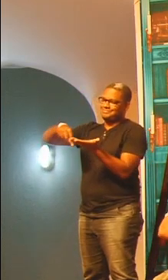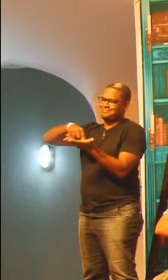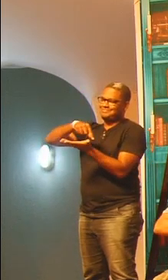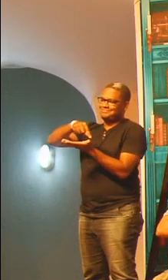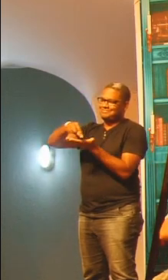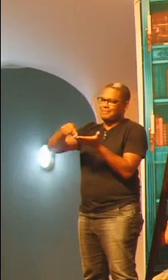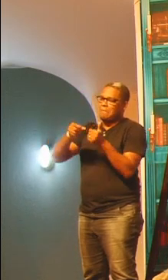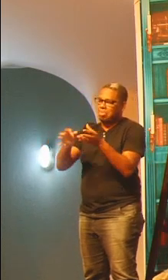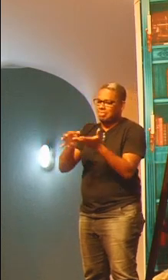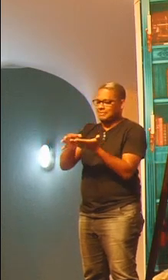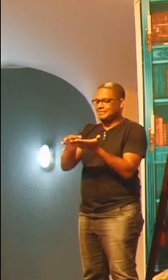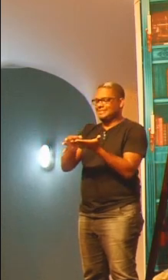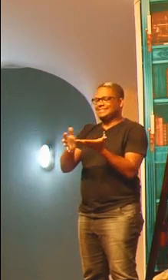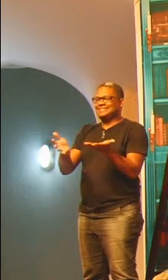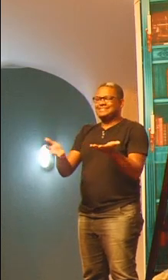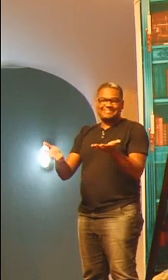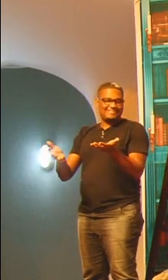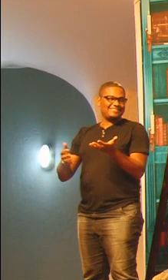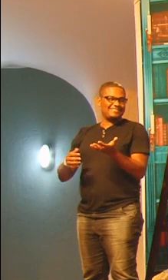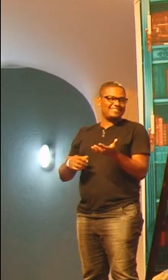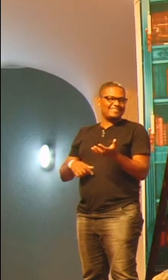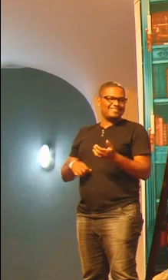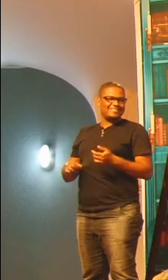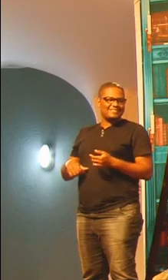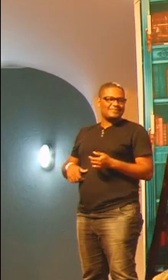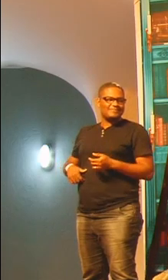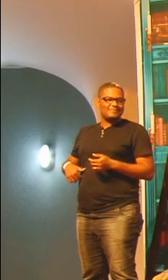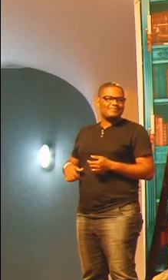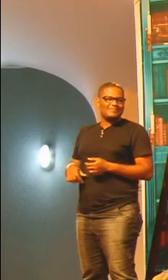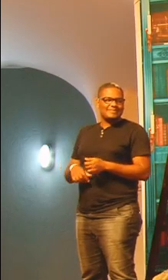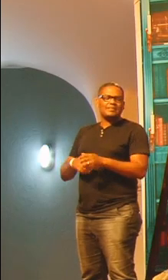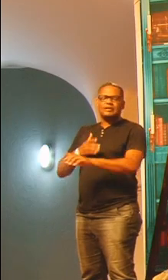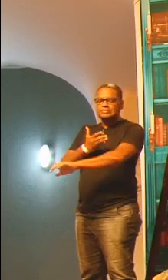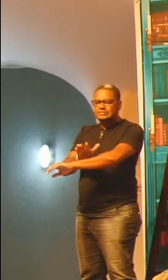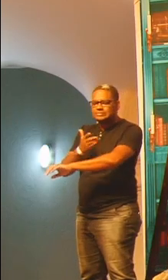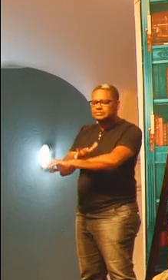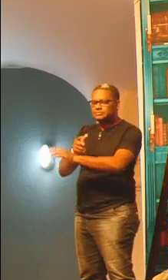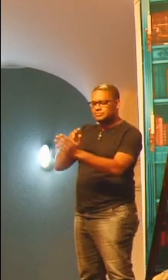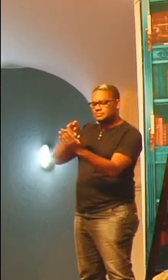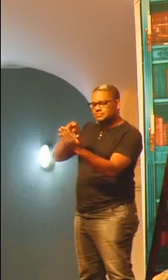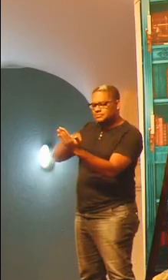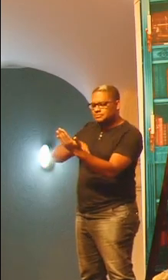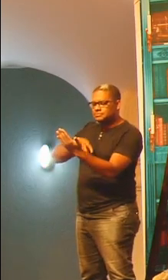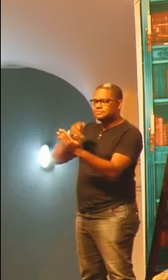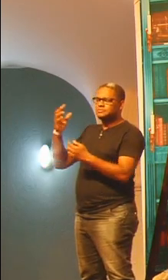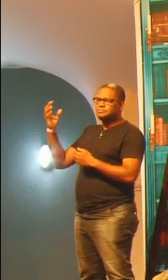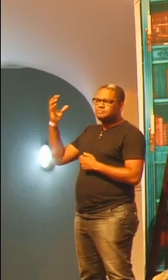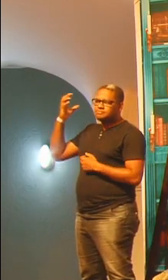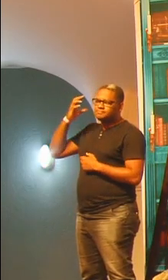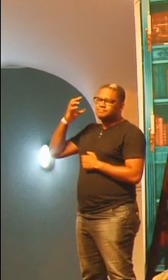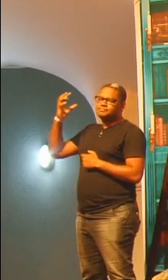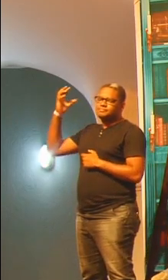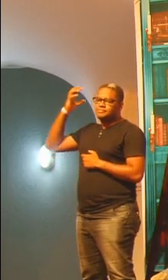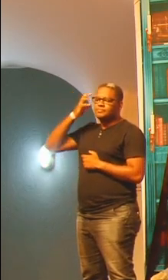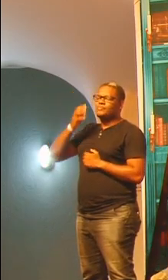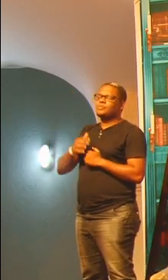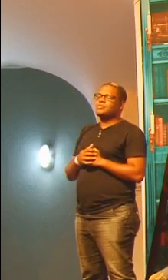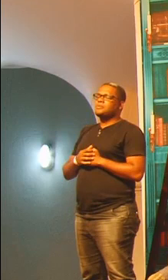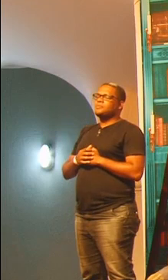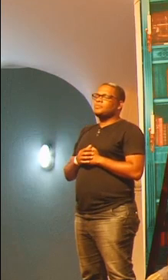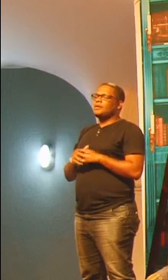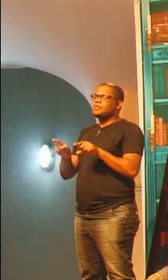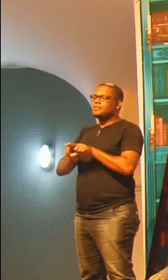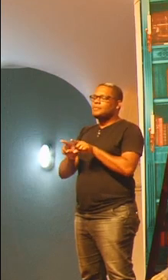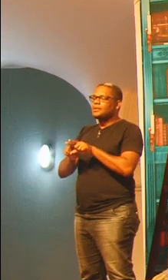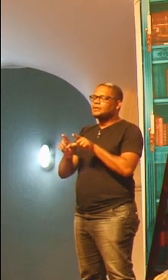gente repetia aquilo. E claro, como aquilo vai impregnando isso, a gente. Vai reverberando, né? Vai reverberando. E uma coisa, sempre